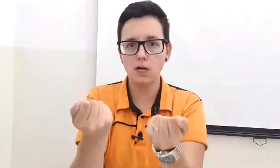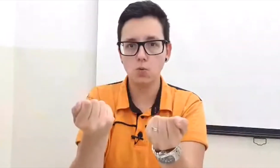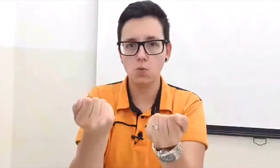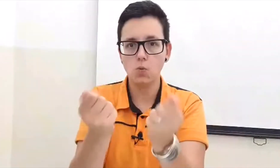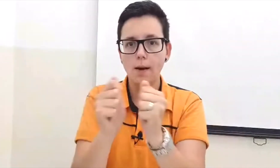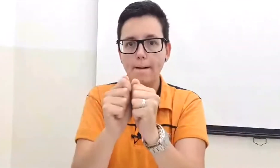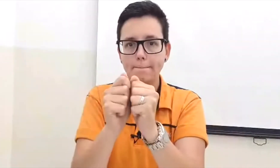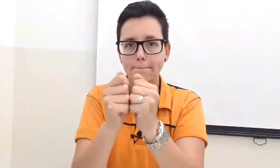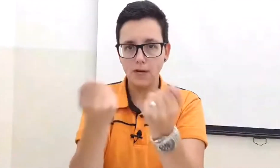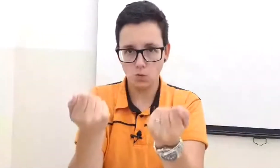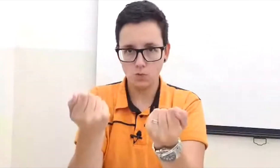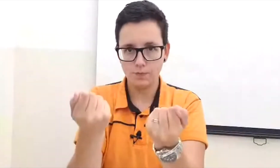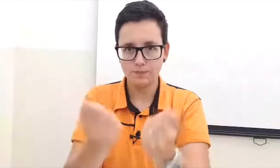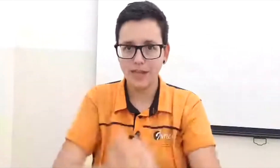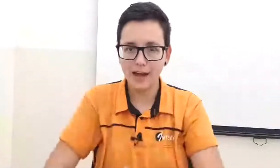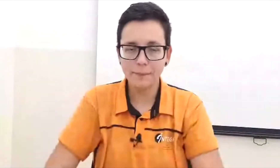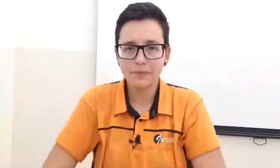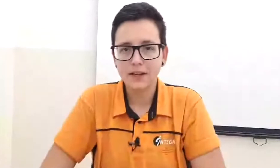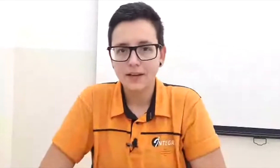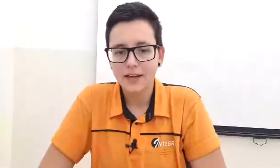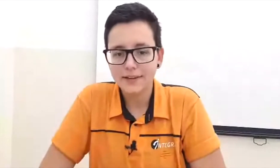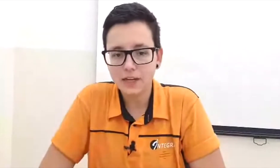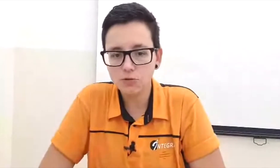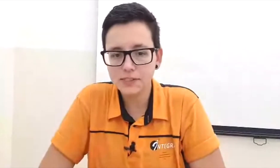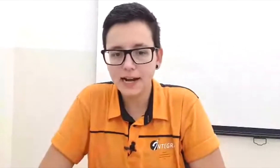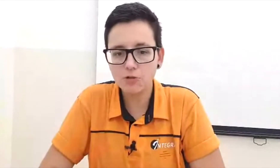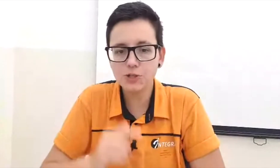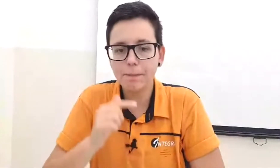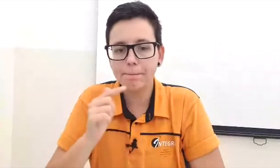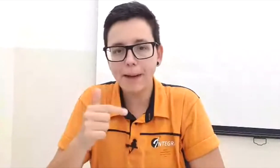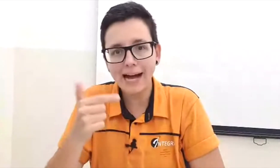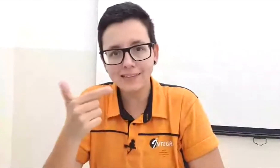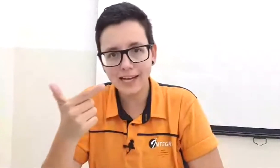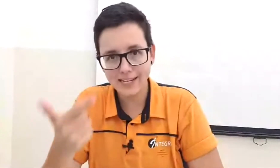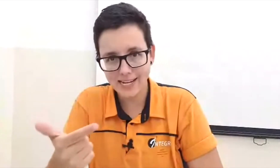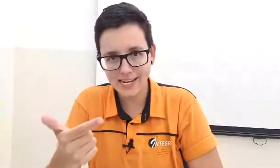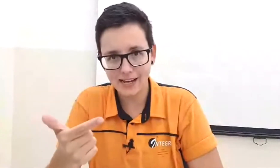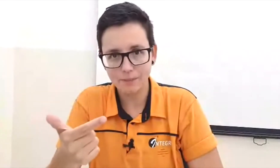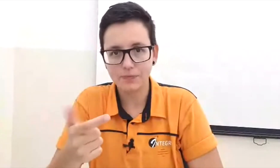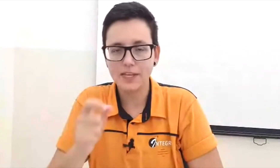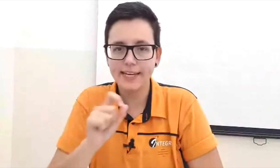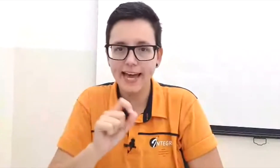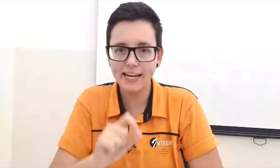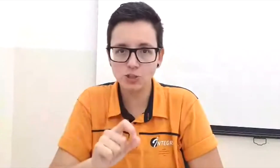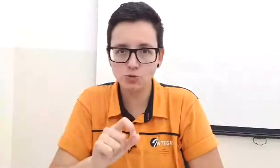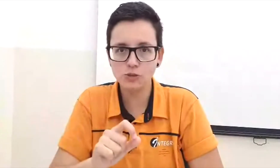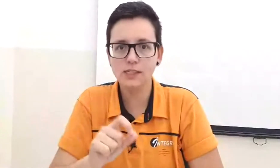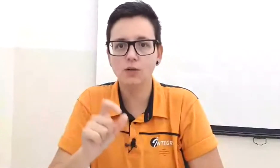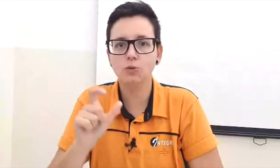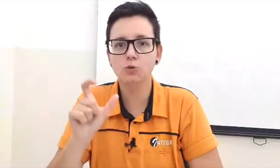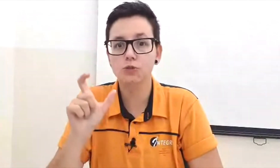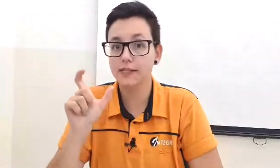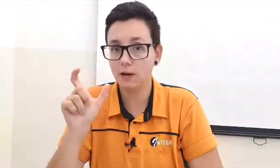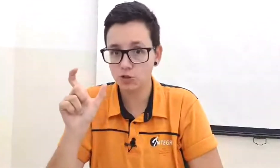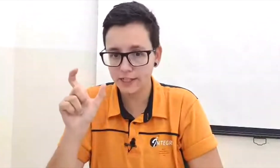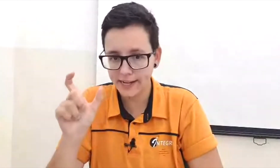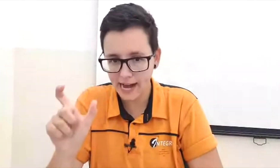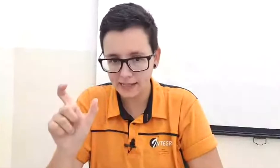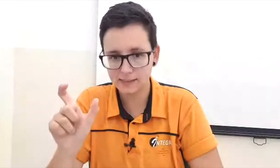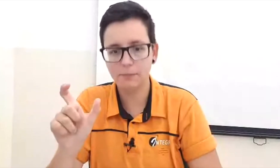Pão, pão, tá? Então, o sinal de padaria, que é a junção do sinal de casa